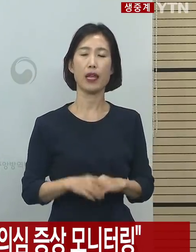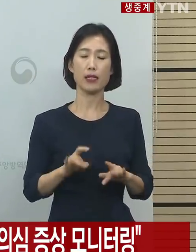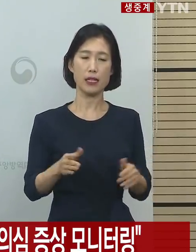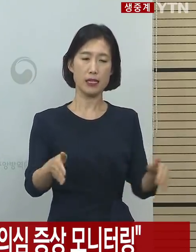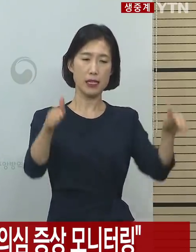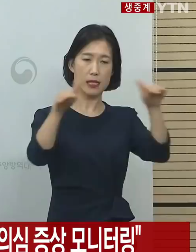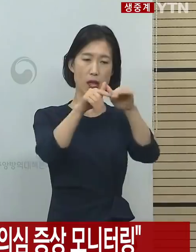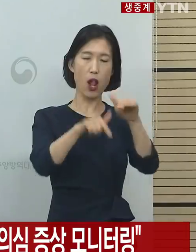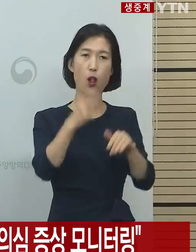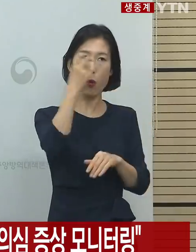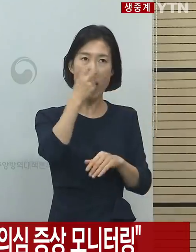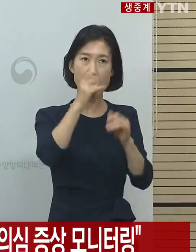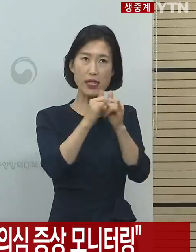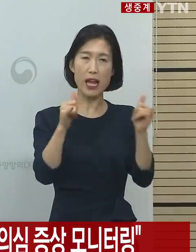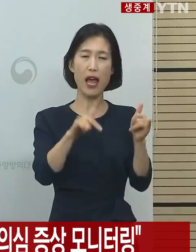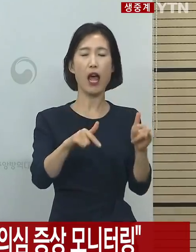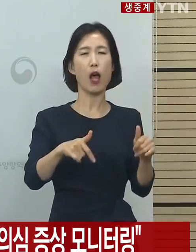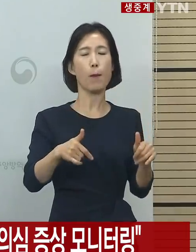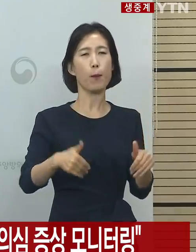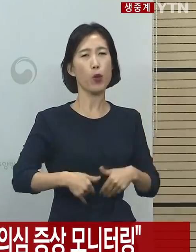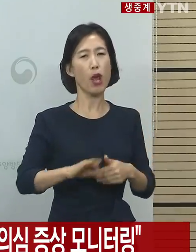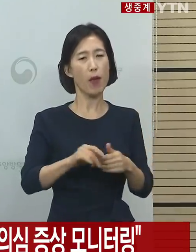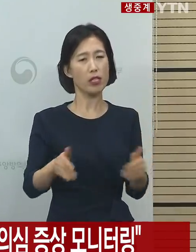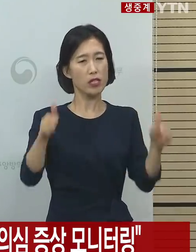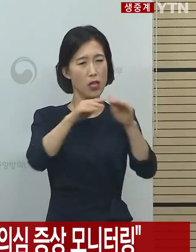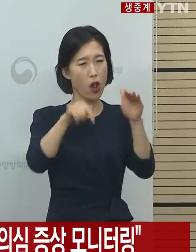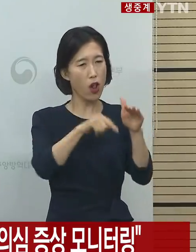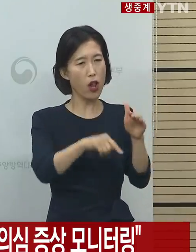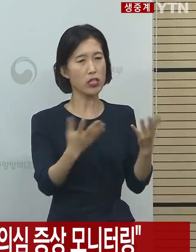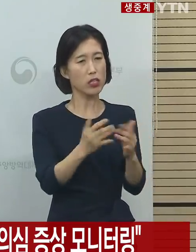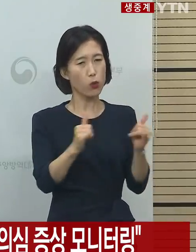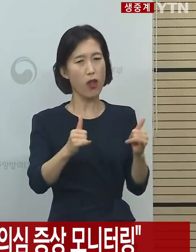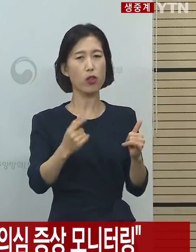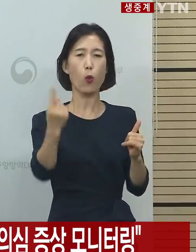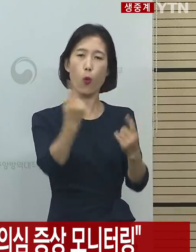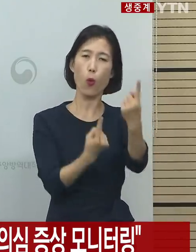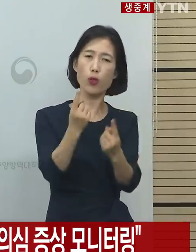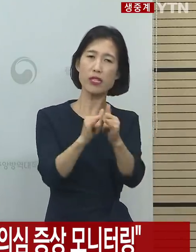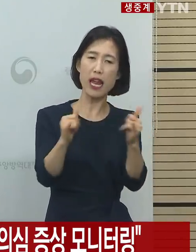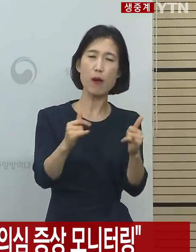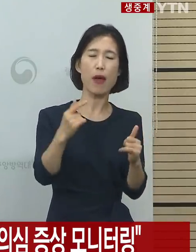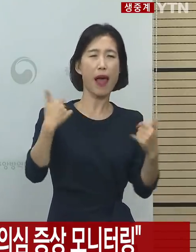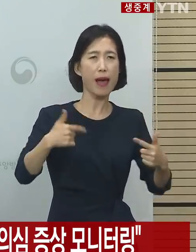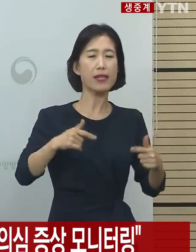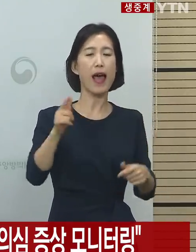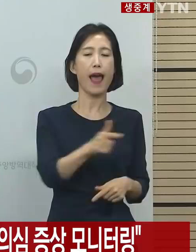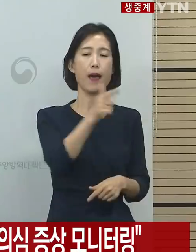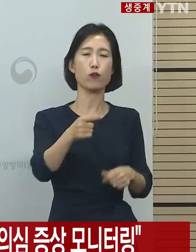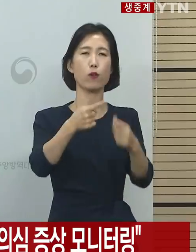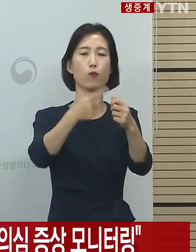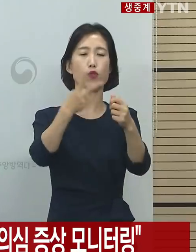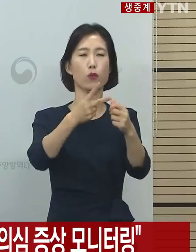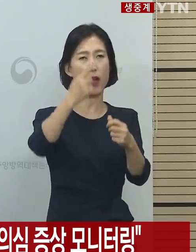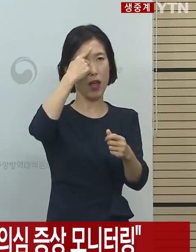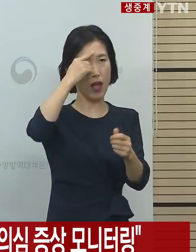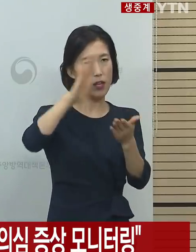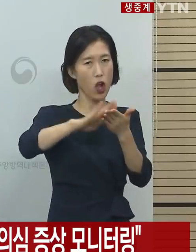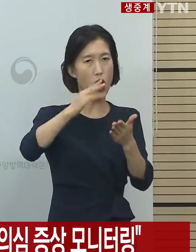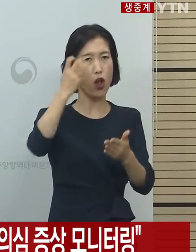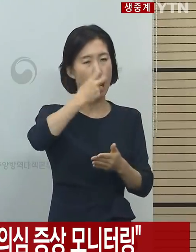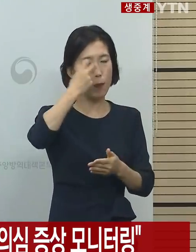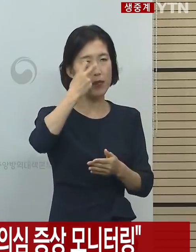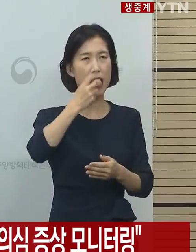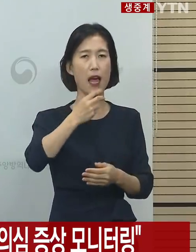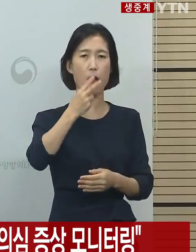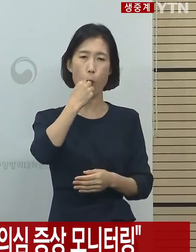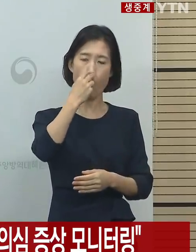시설 관리자 등은 필요한 경우 시설 종사자 및 이용자 등에 대해 이를 위해 발열, 호흡기 증상 발생